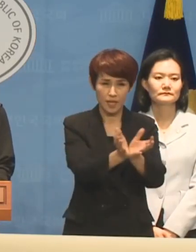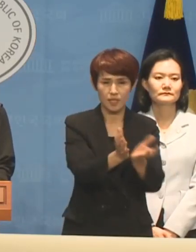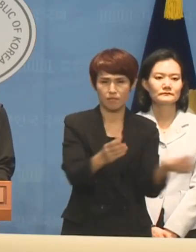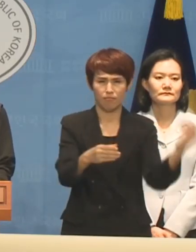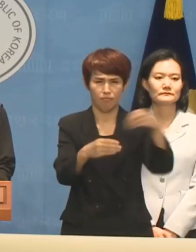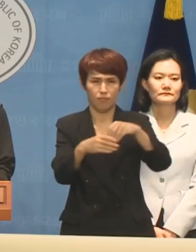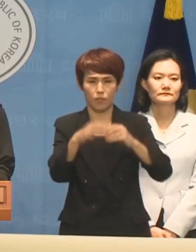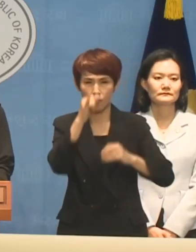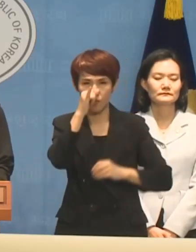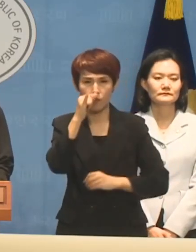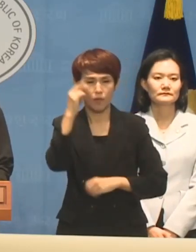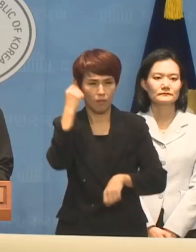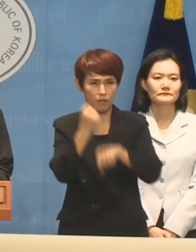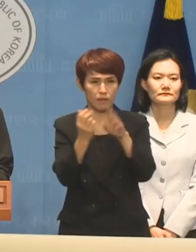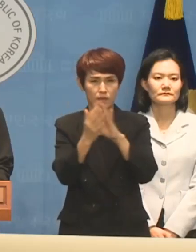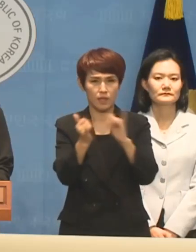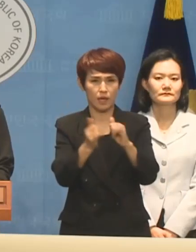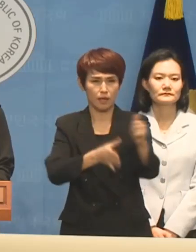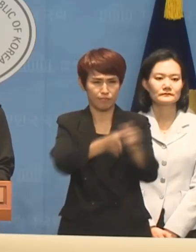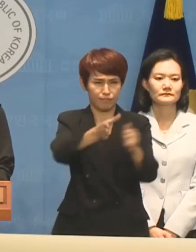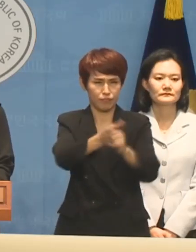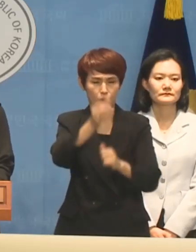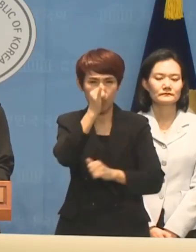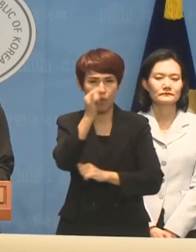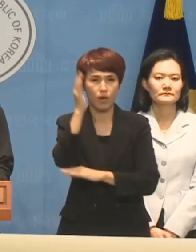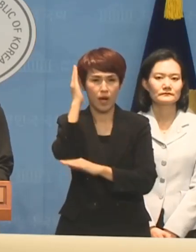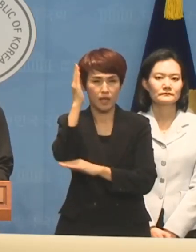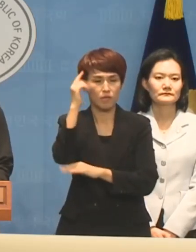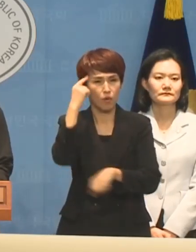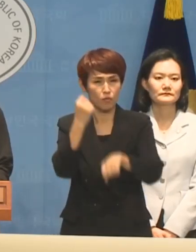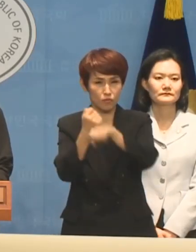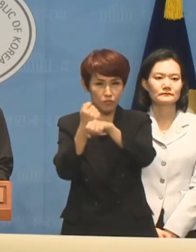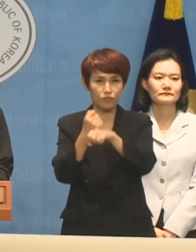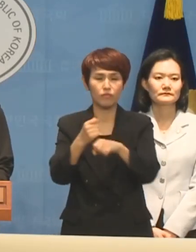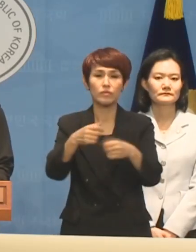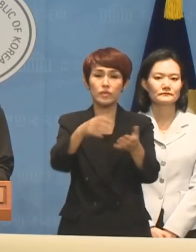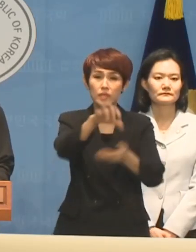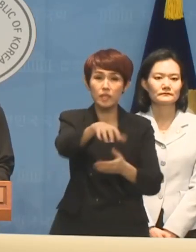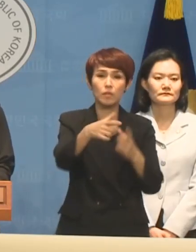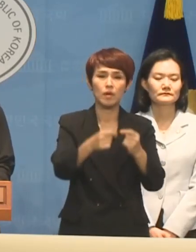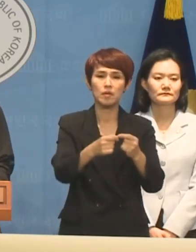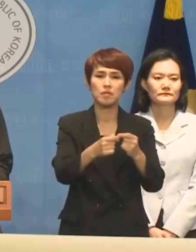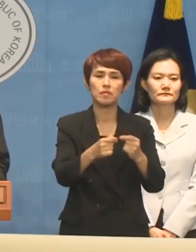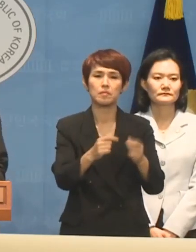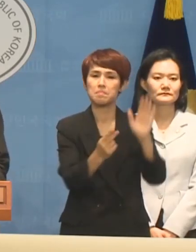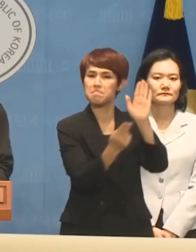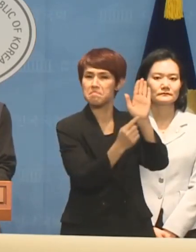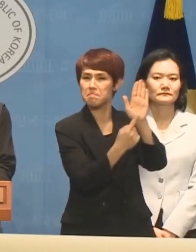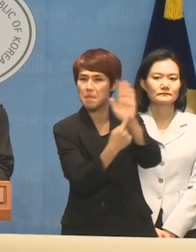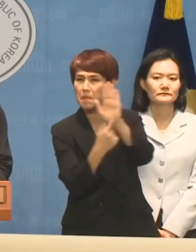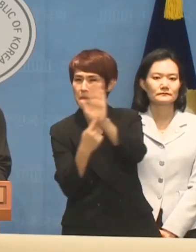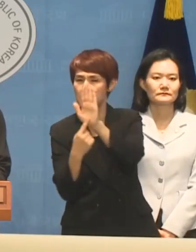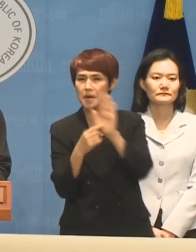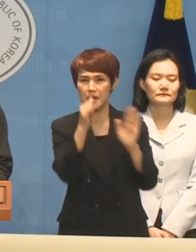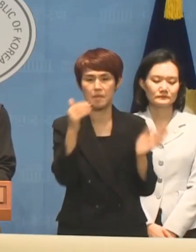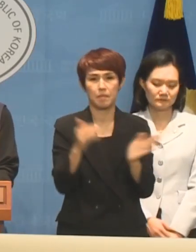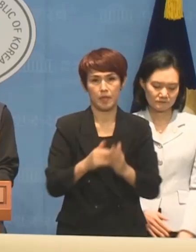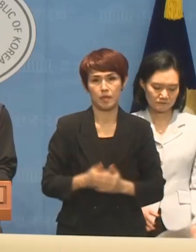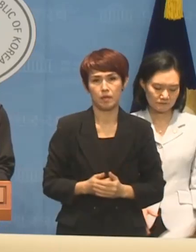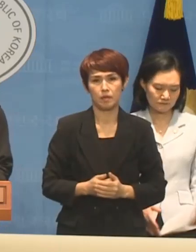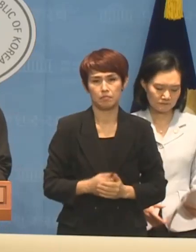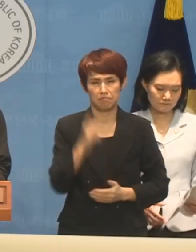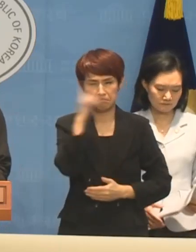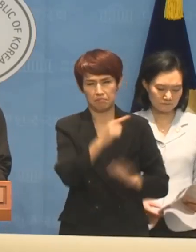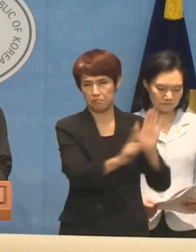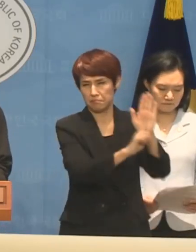동원되며 학자들에 대한 인신공격, 강의실 연구실에 대한 포스트잇 테러까지 감행되었습니다. 기금 연금